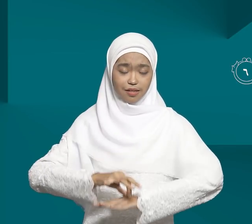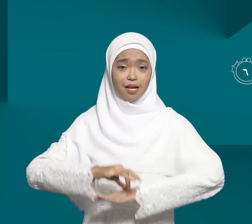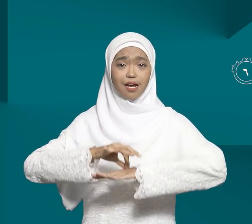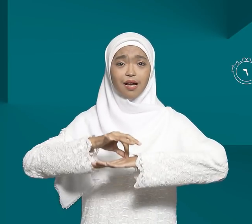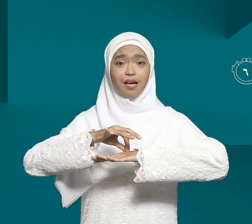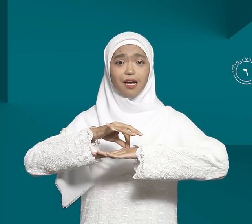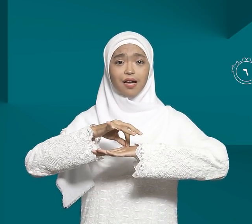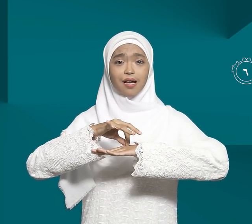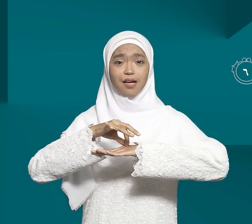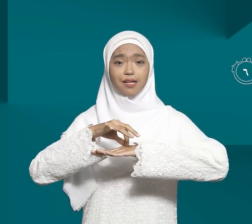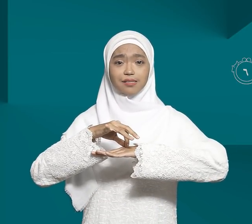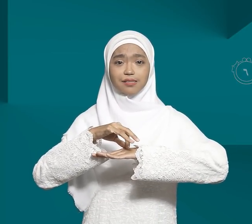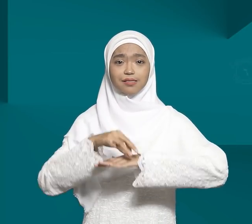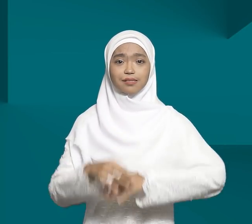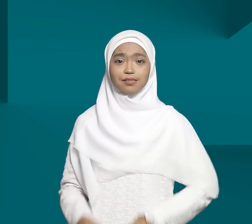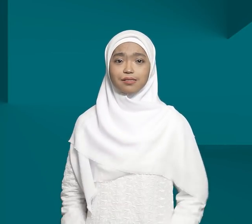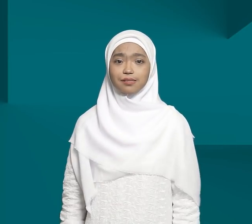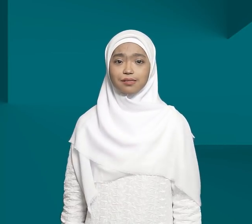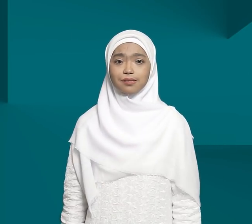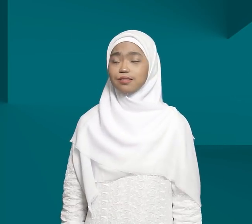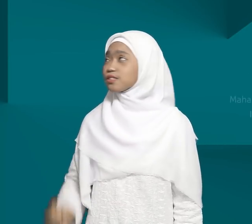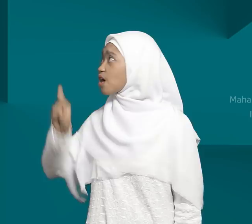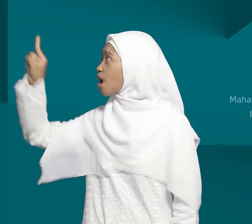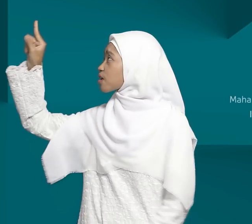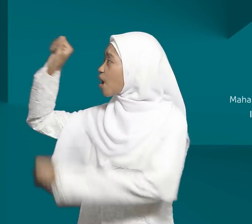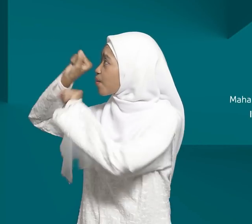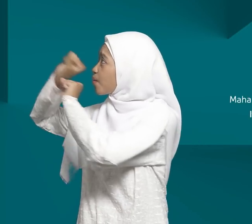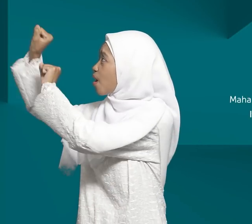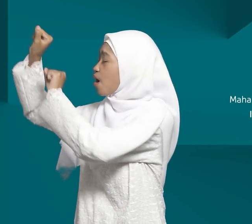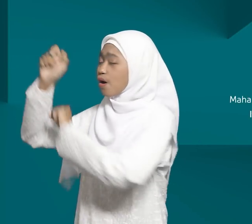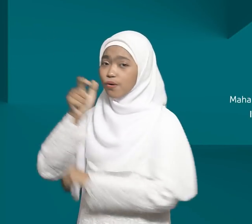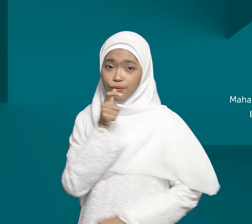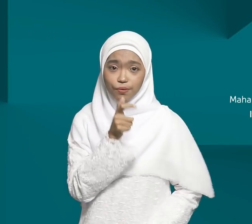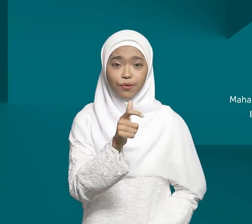والناس صدق الله العظيم.